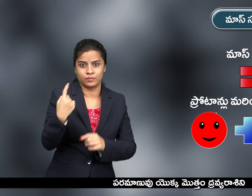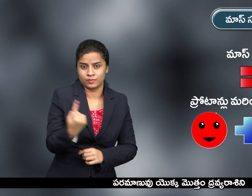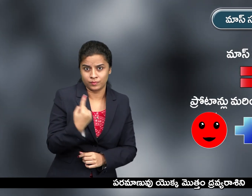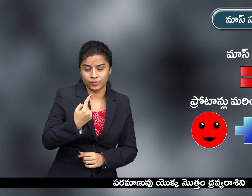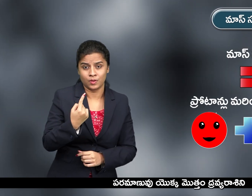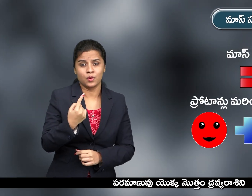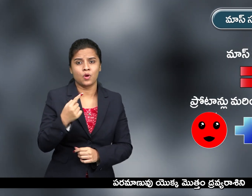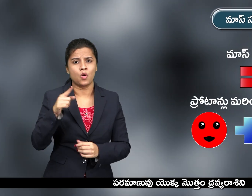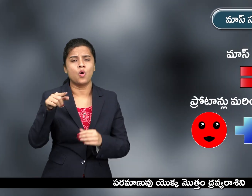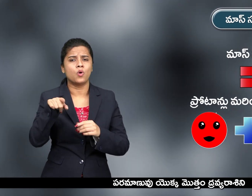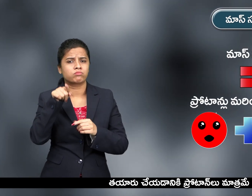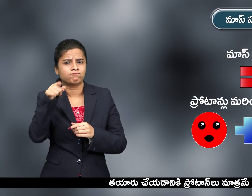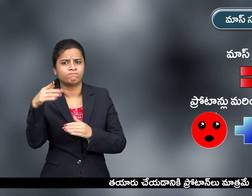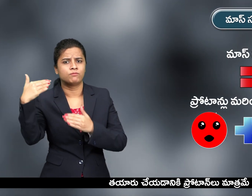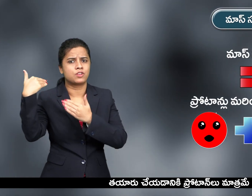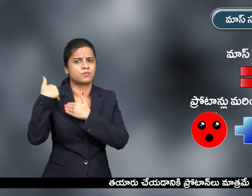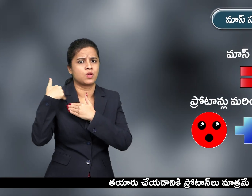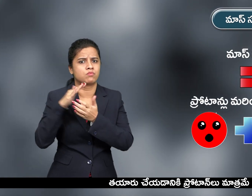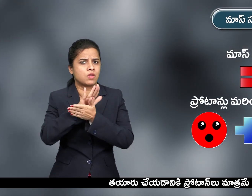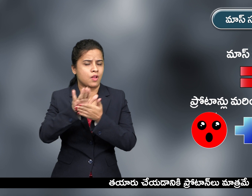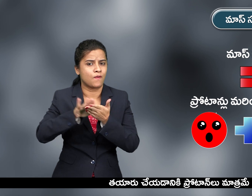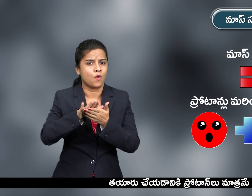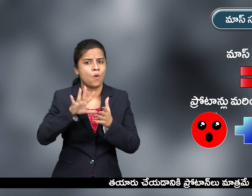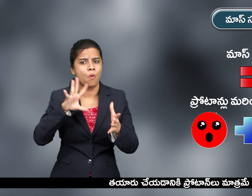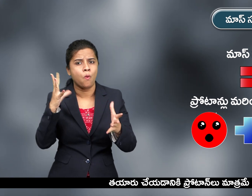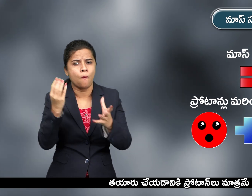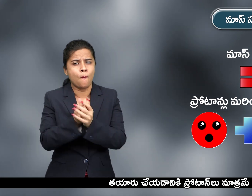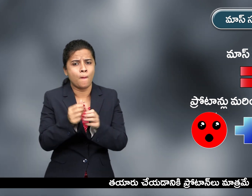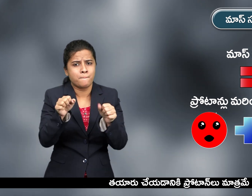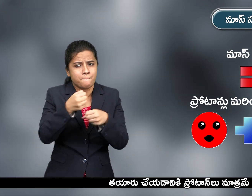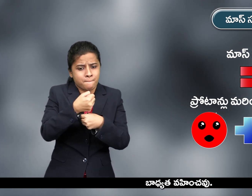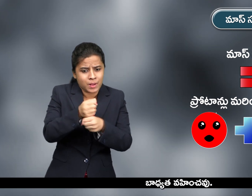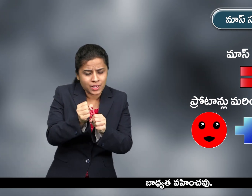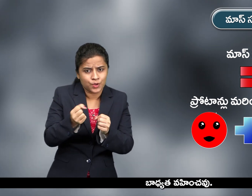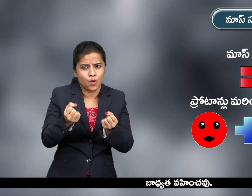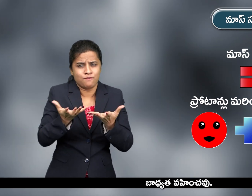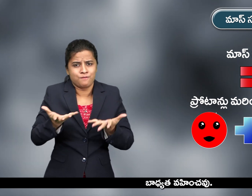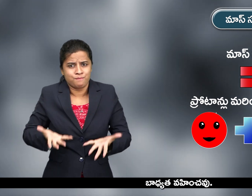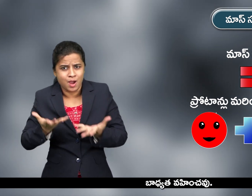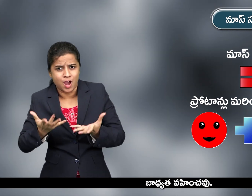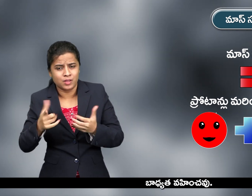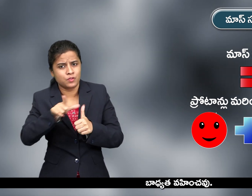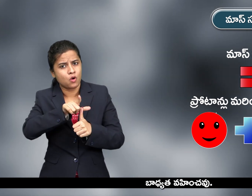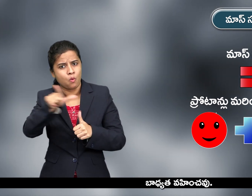పరమాణువు యొక్క మొత్తం ద్రవ్యరాశిని తయారు చేయడానికి ప్రోటాన్లు మాత్రమే బాధ్యత